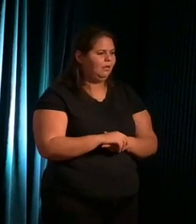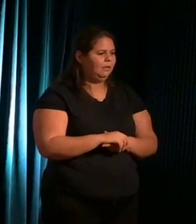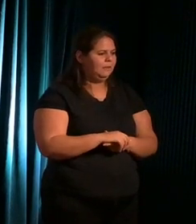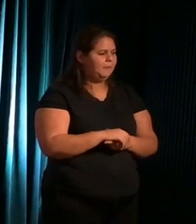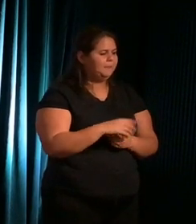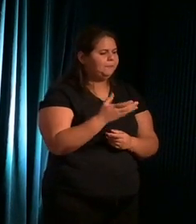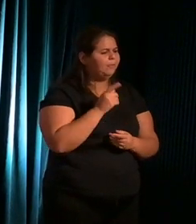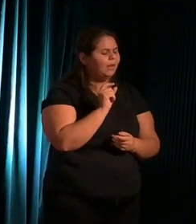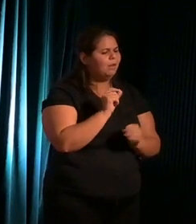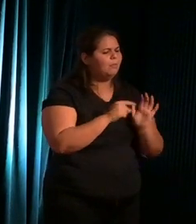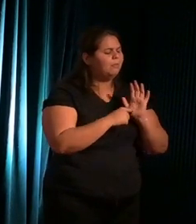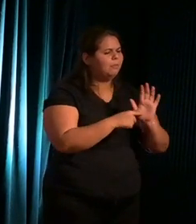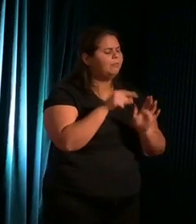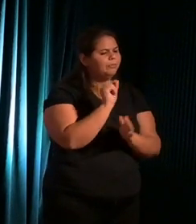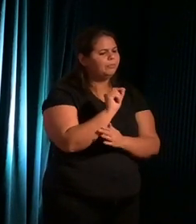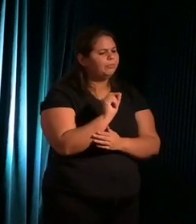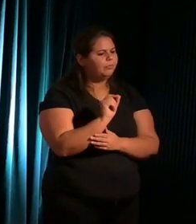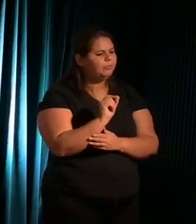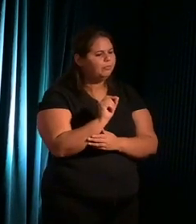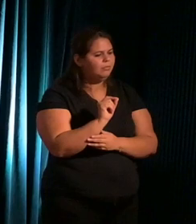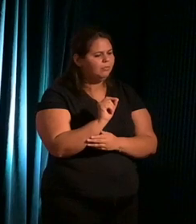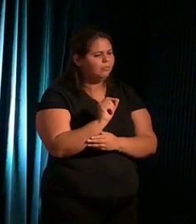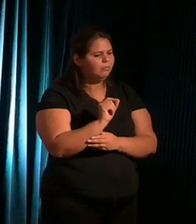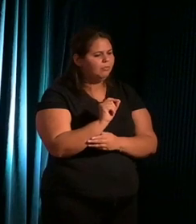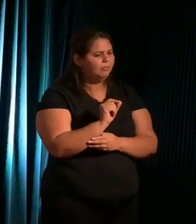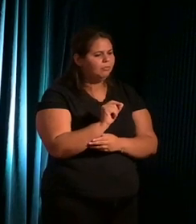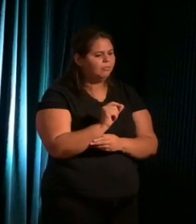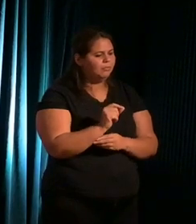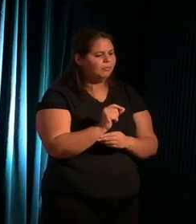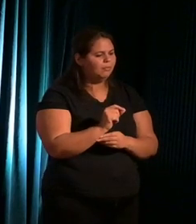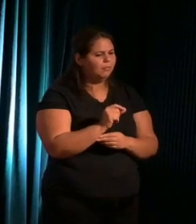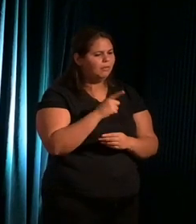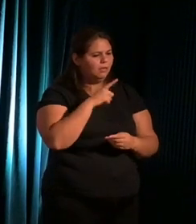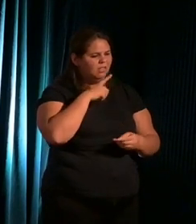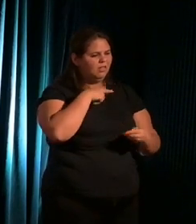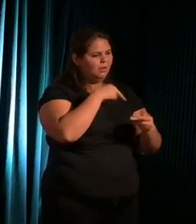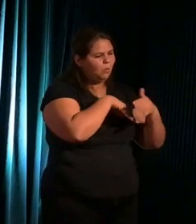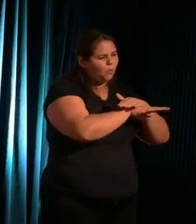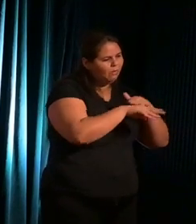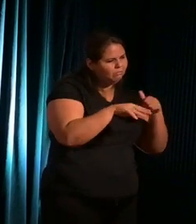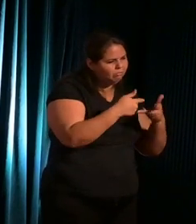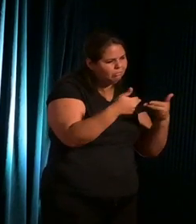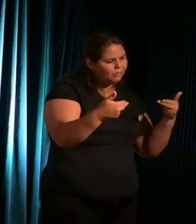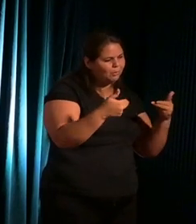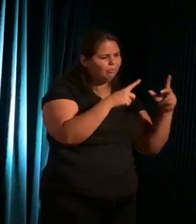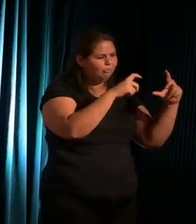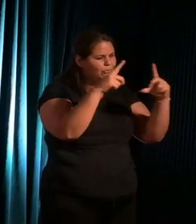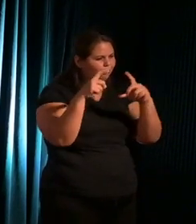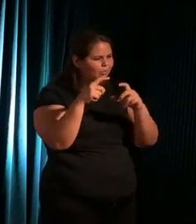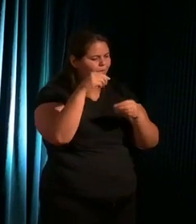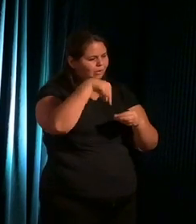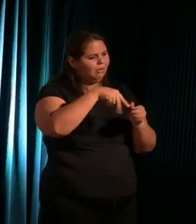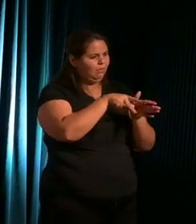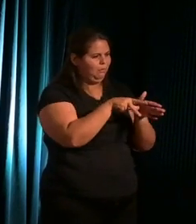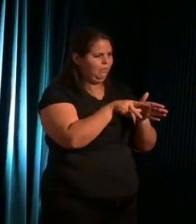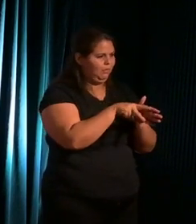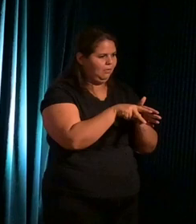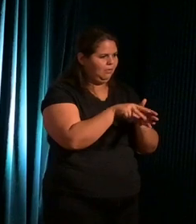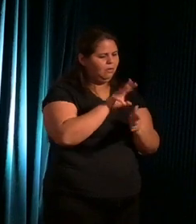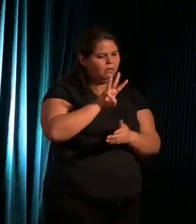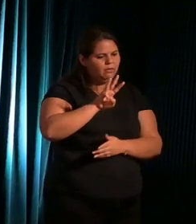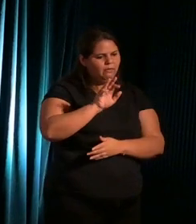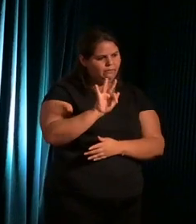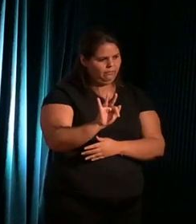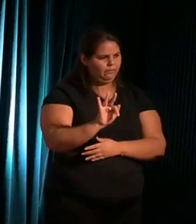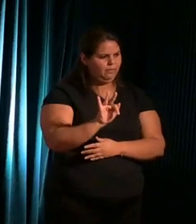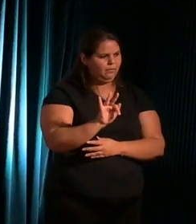a possibilidade de ter, sob a salvaguarda do INS, a obra de Walter Firmo,